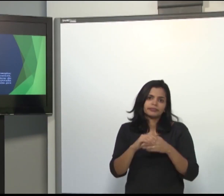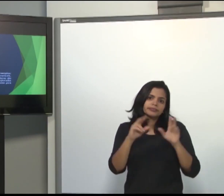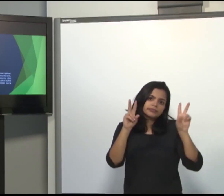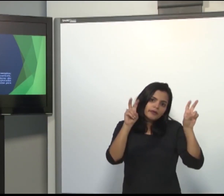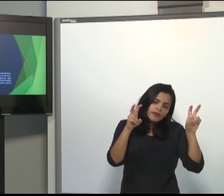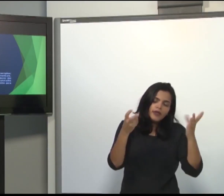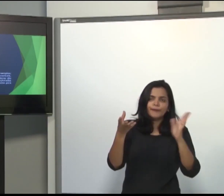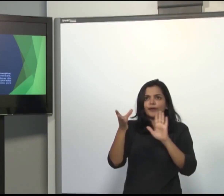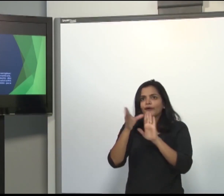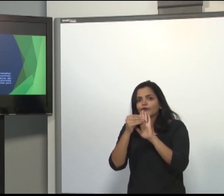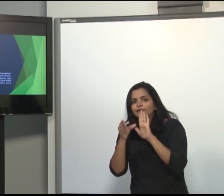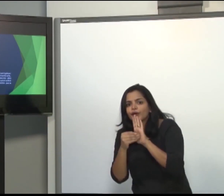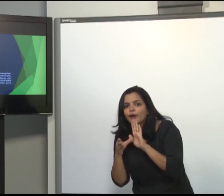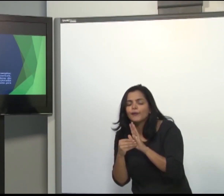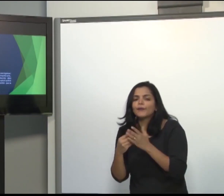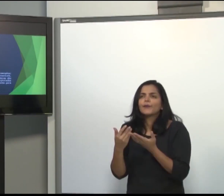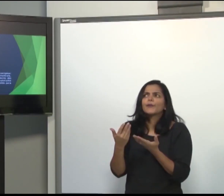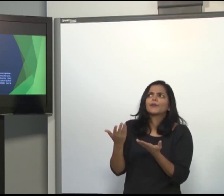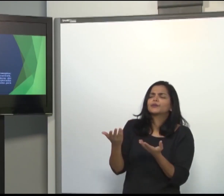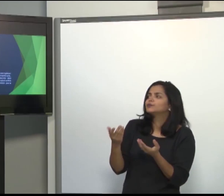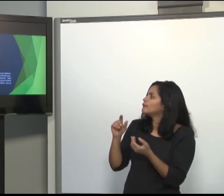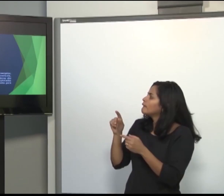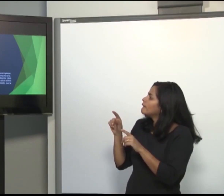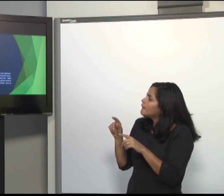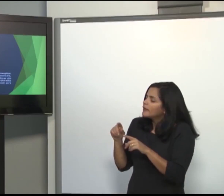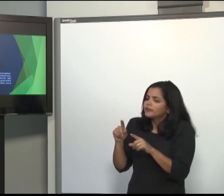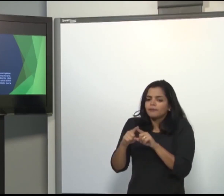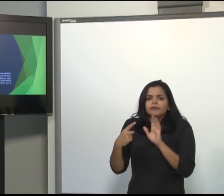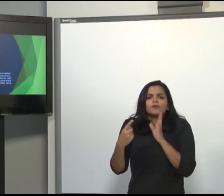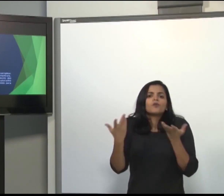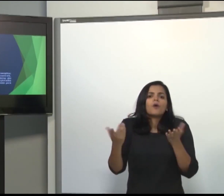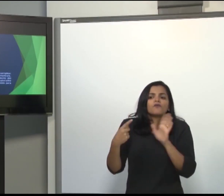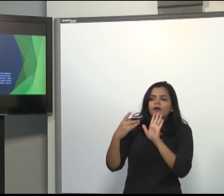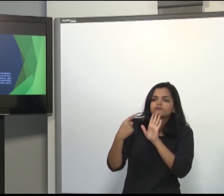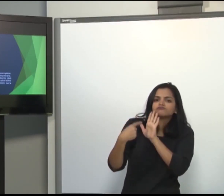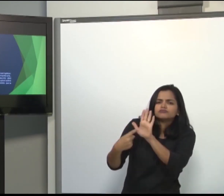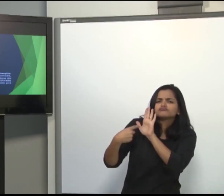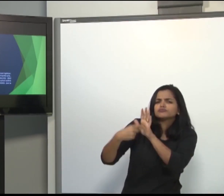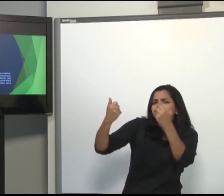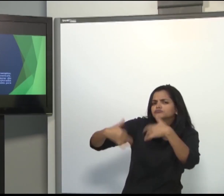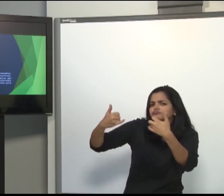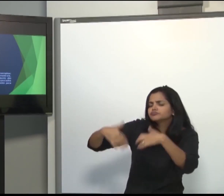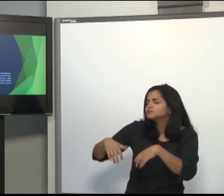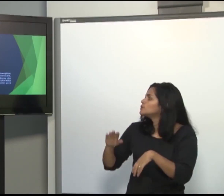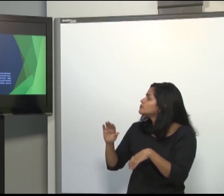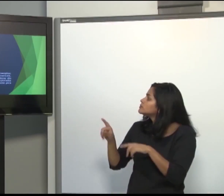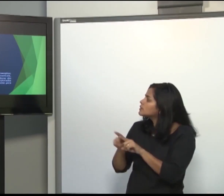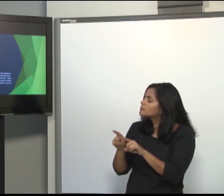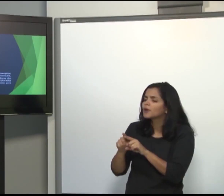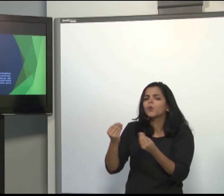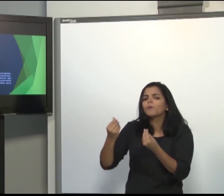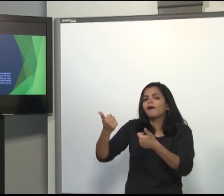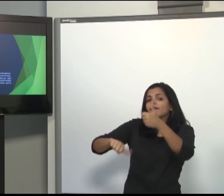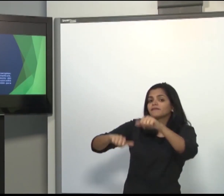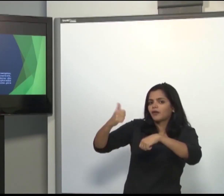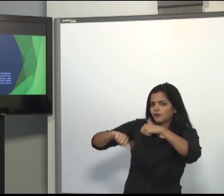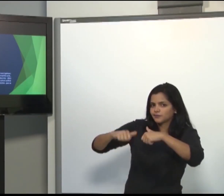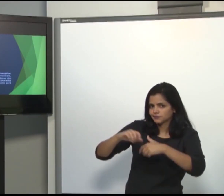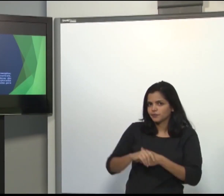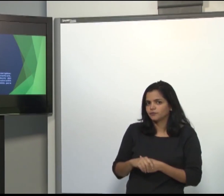Então, pensem como se dá esse processo de alfabetização. Então, temos os conteúdos, as temáticas a serem